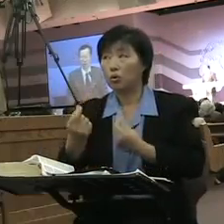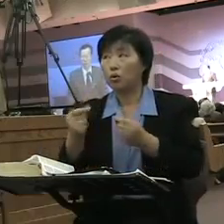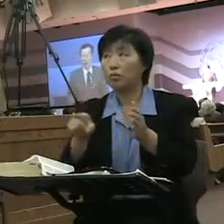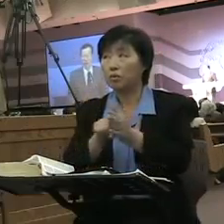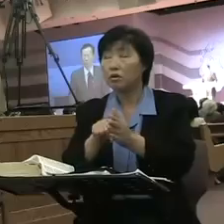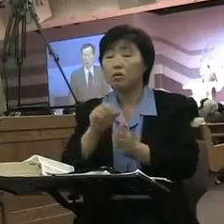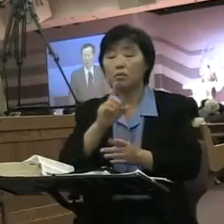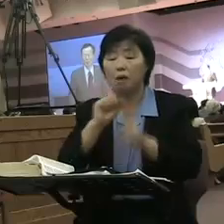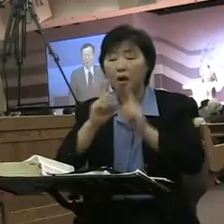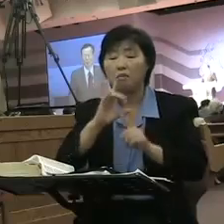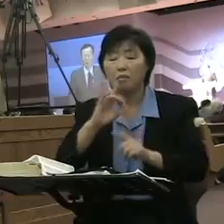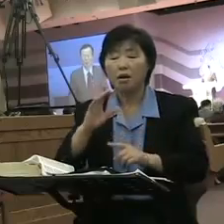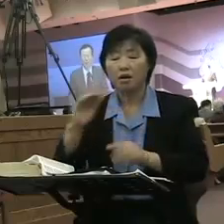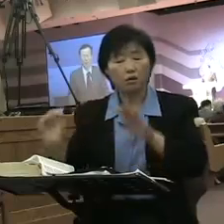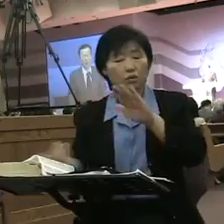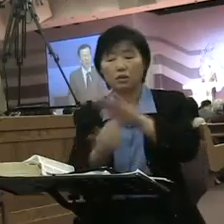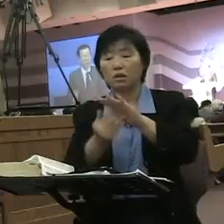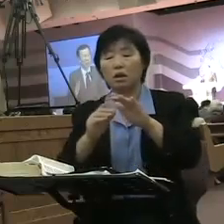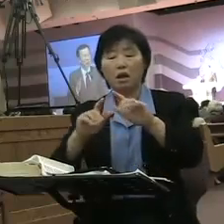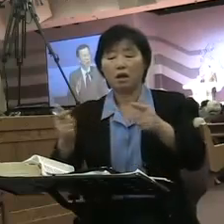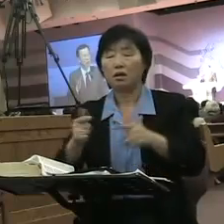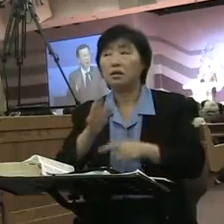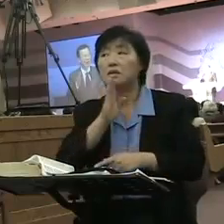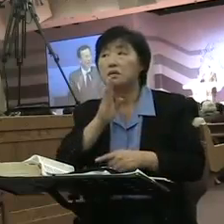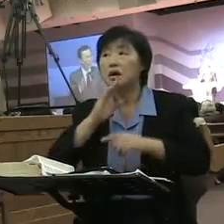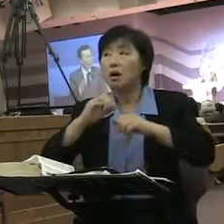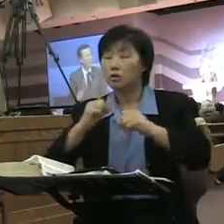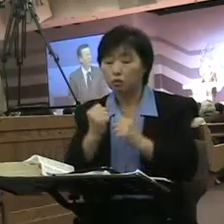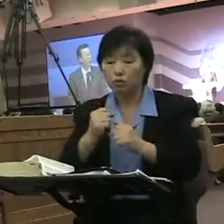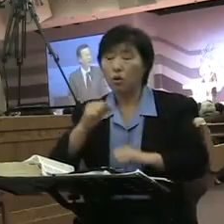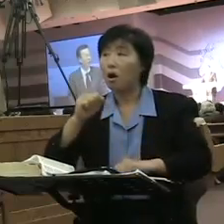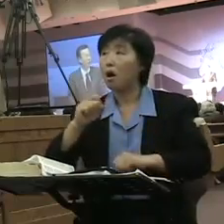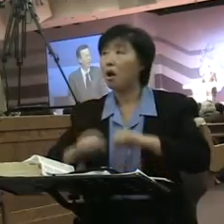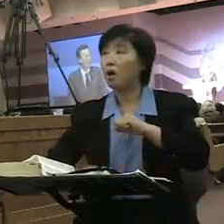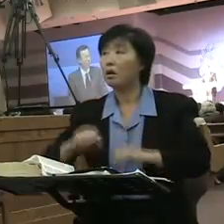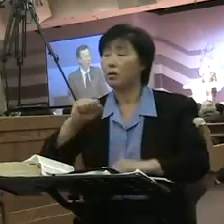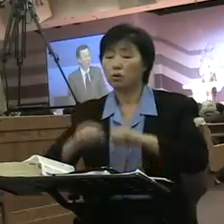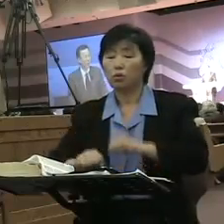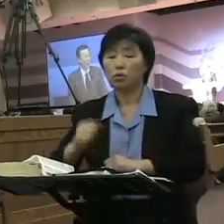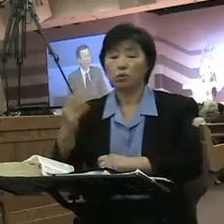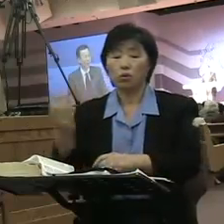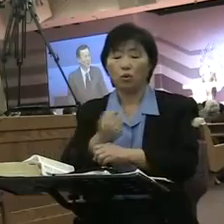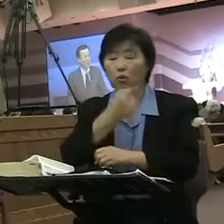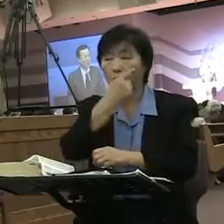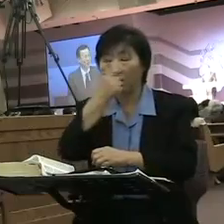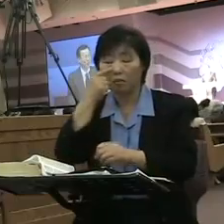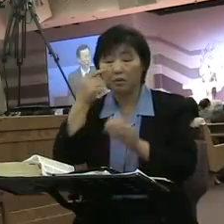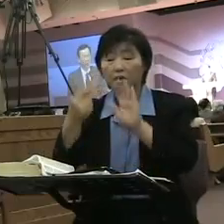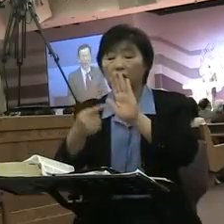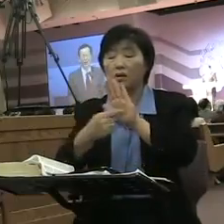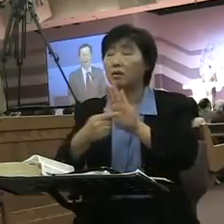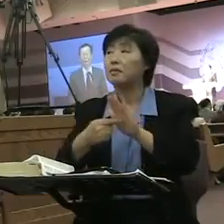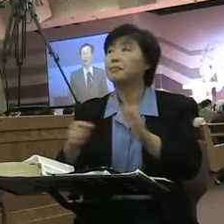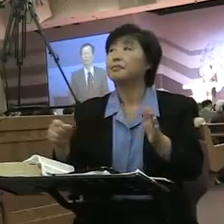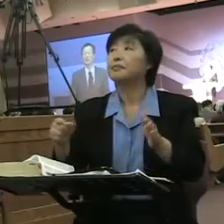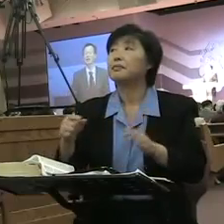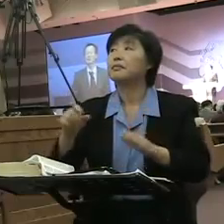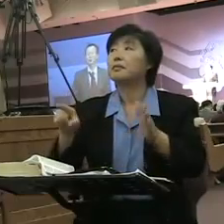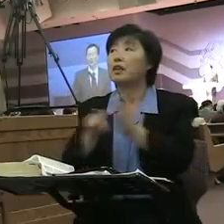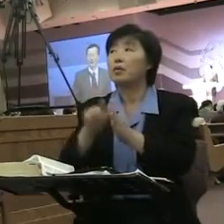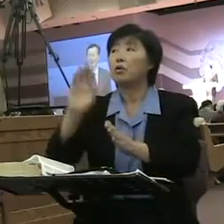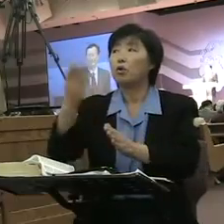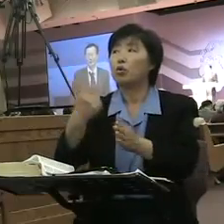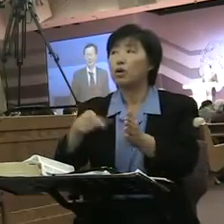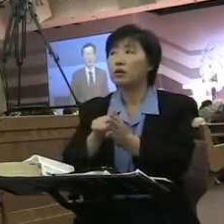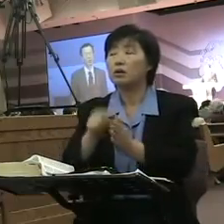믿음이 말로만 이루어지는 것이 아니고 정말 순종과 행위로 증명된 믿음이 되기 위하여서 우리 또한 아브라함의